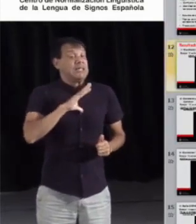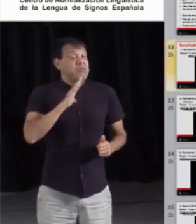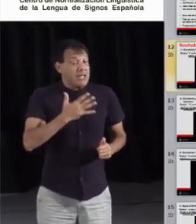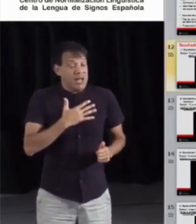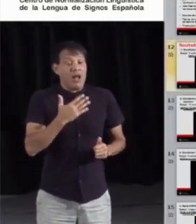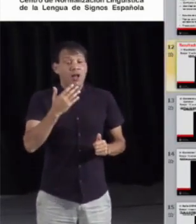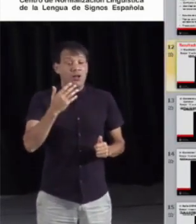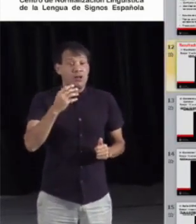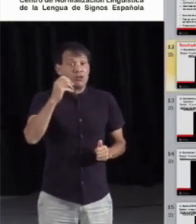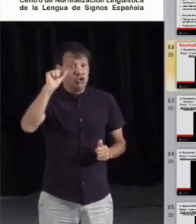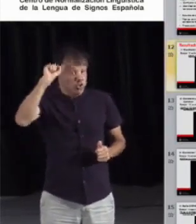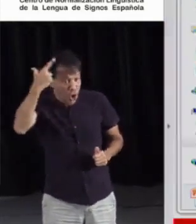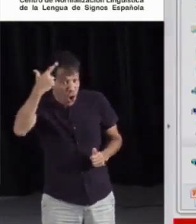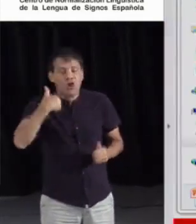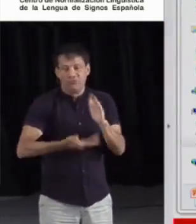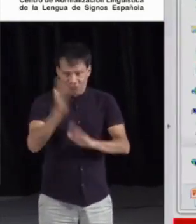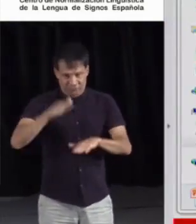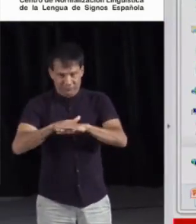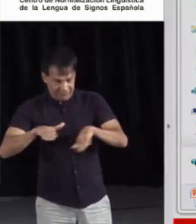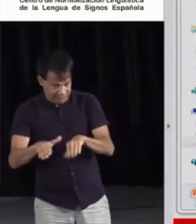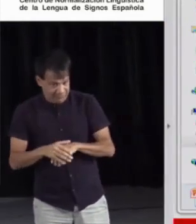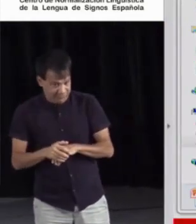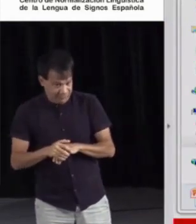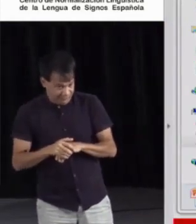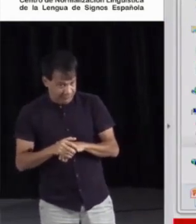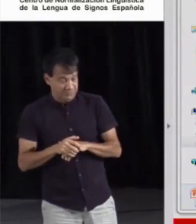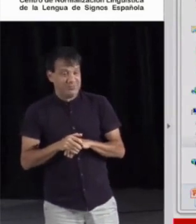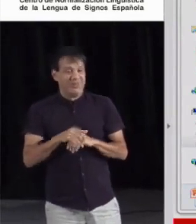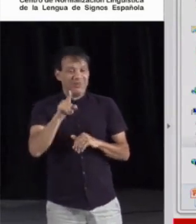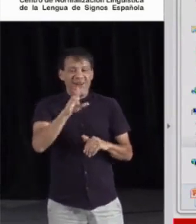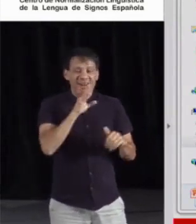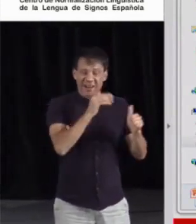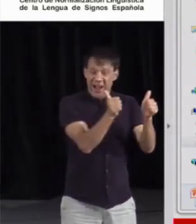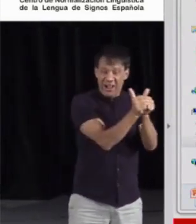la frase en cuestión es: si mañana hace buen tiempo, iremos a la playa.